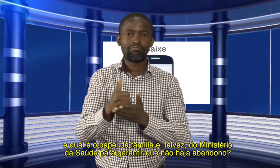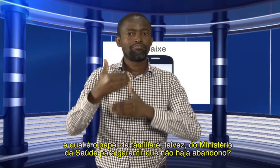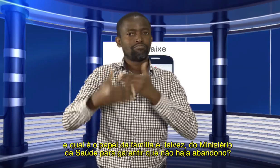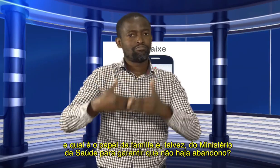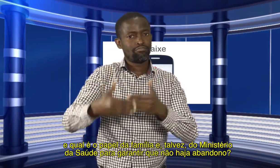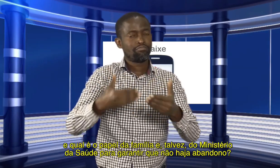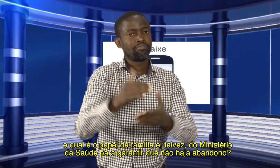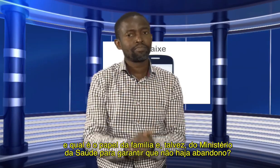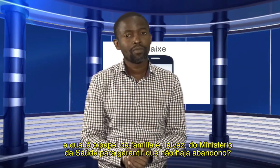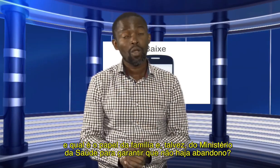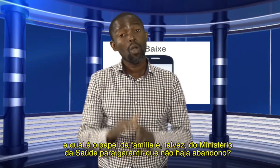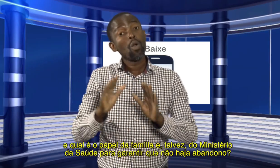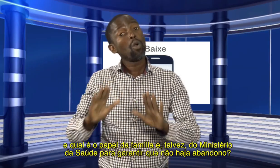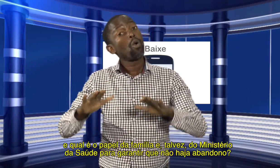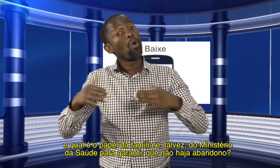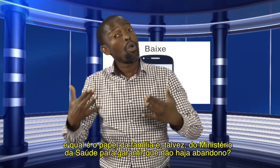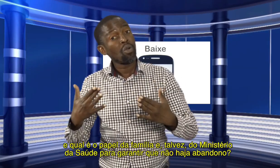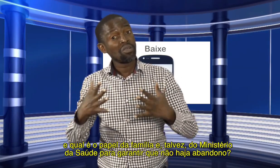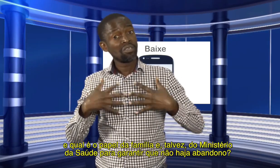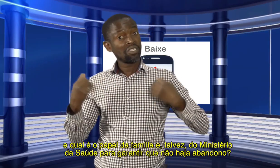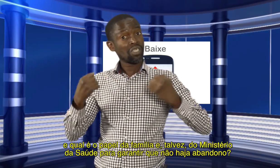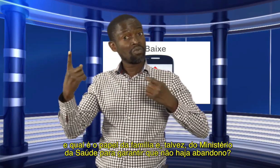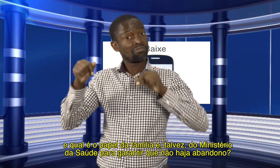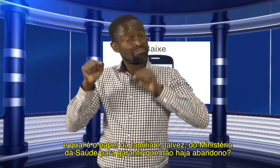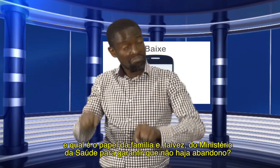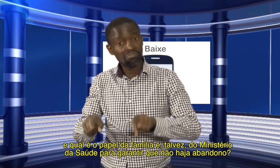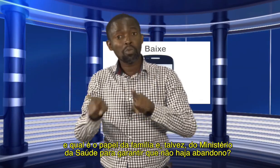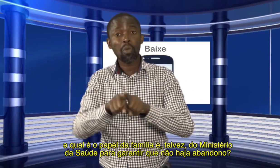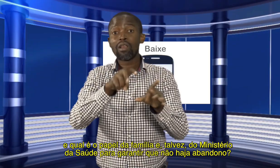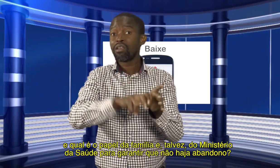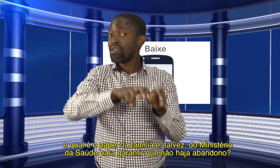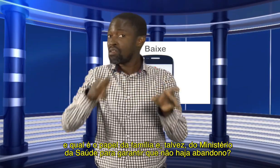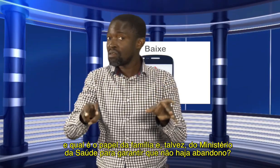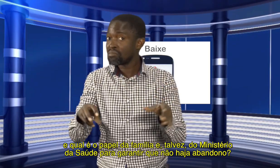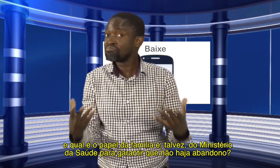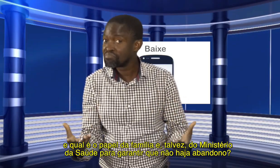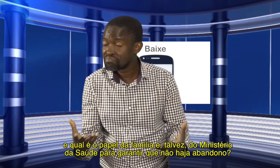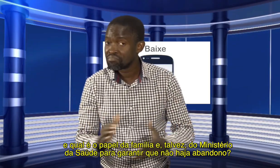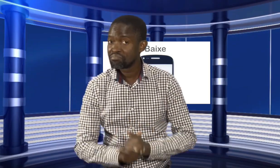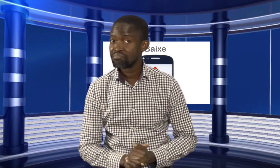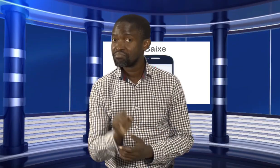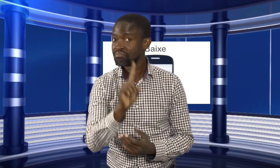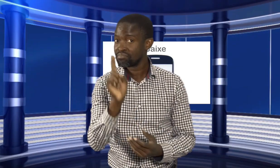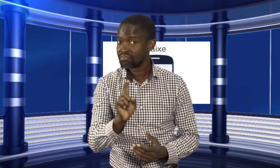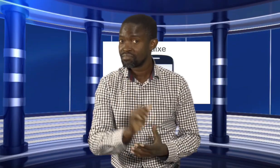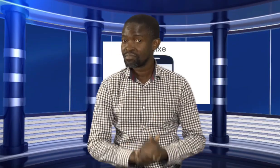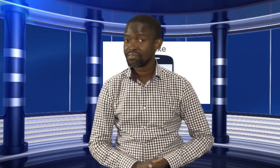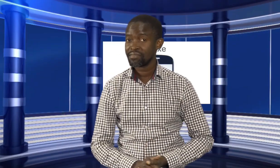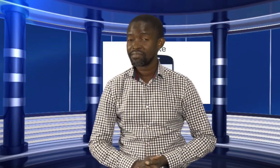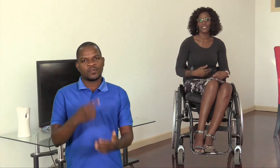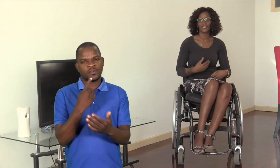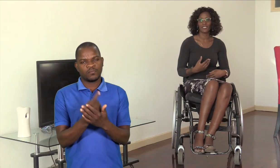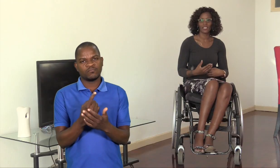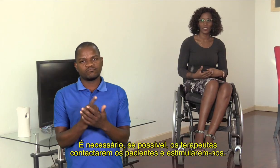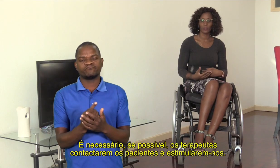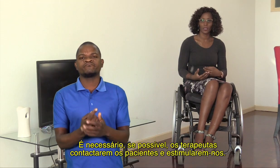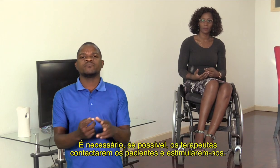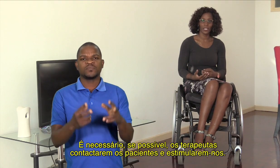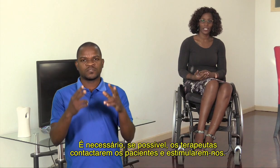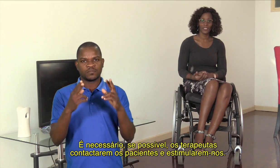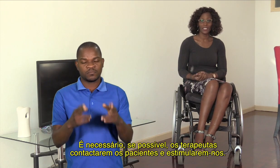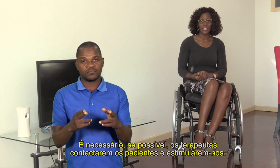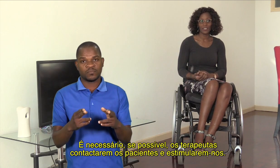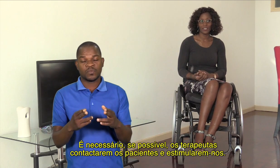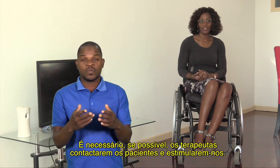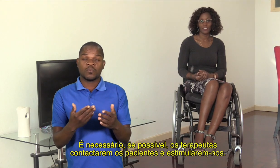é o papel da família e talvez do Ministério da Saúde para garantir que não haja abandono é necessário